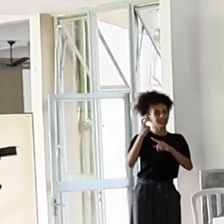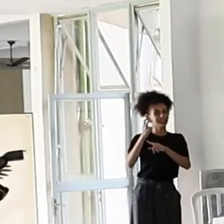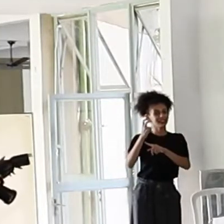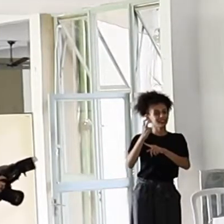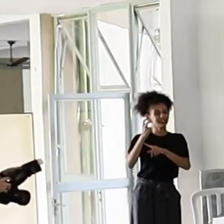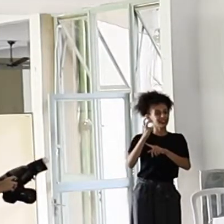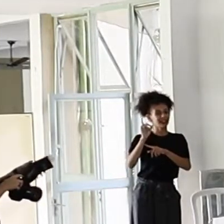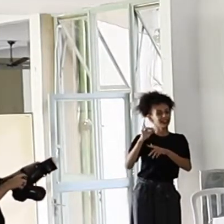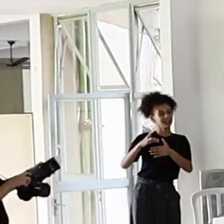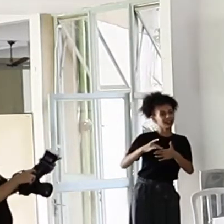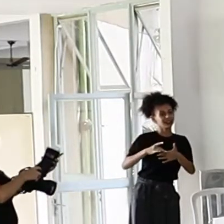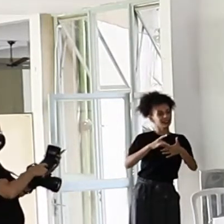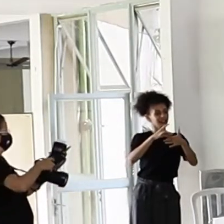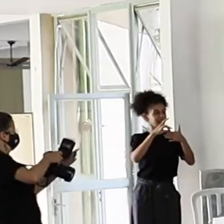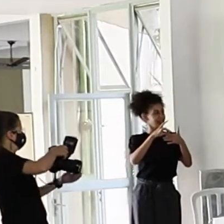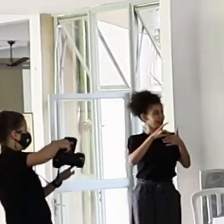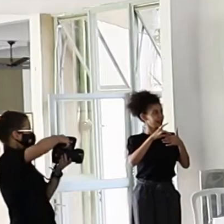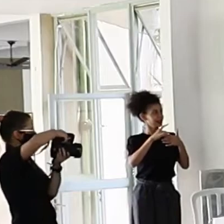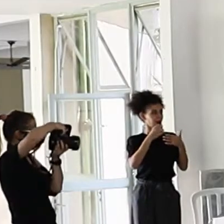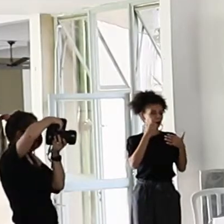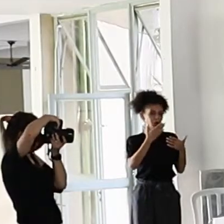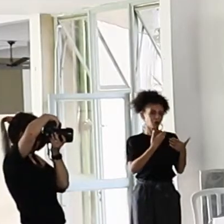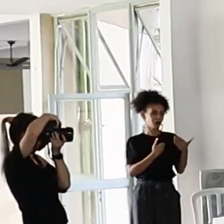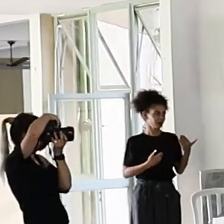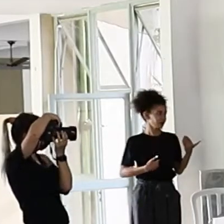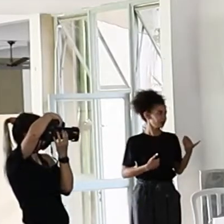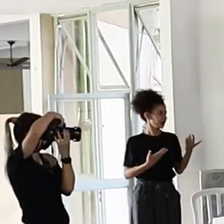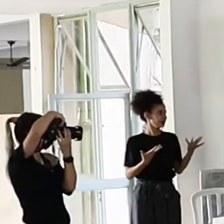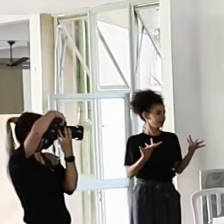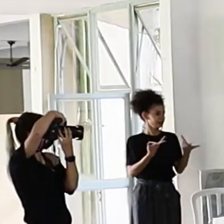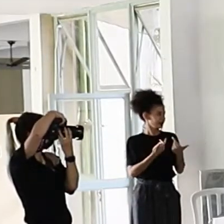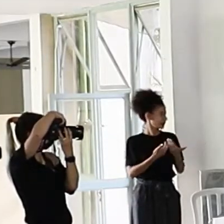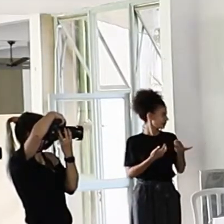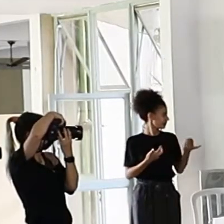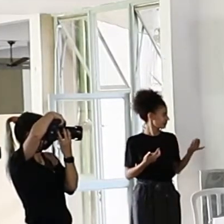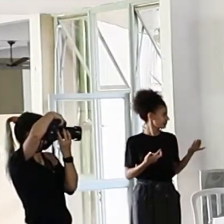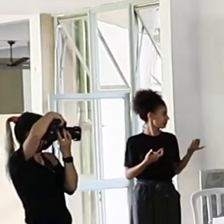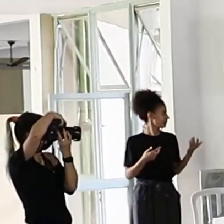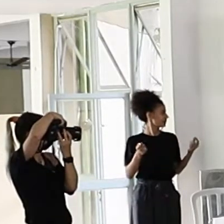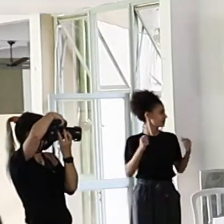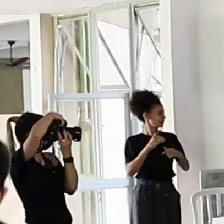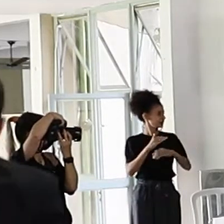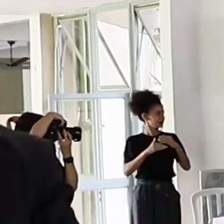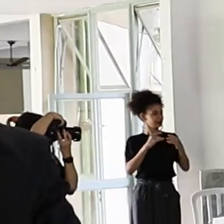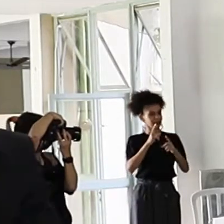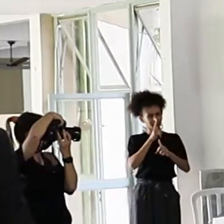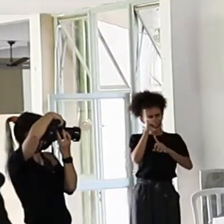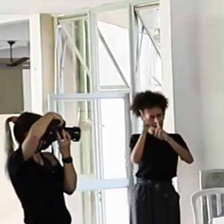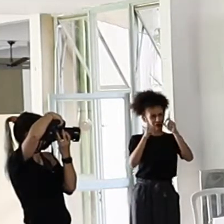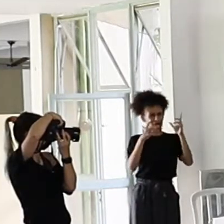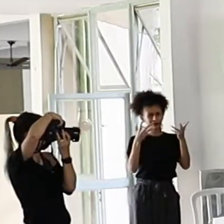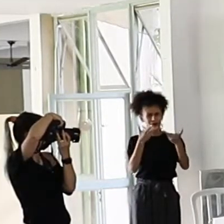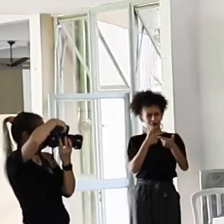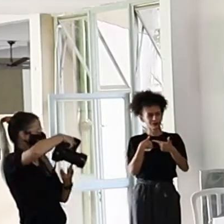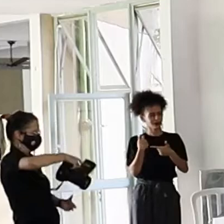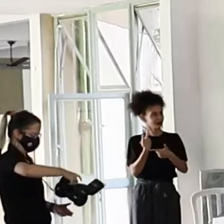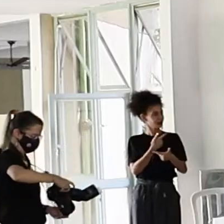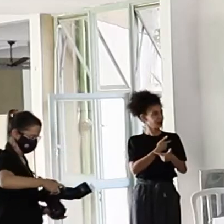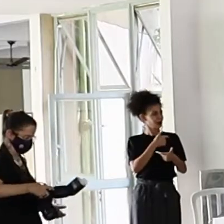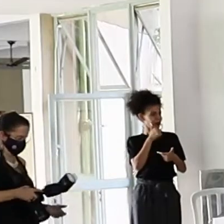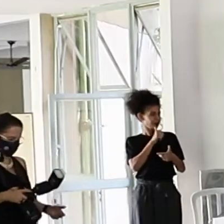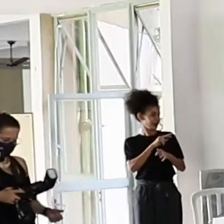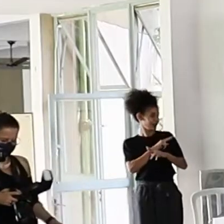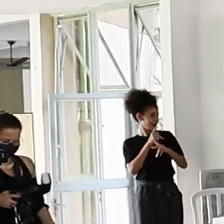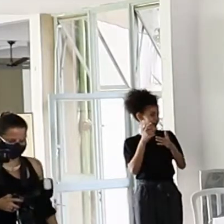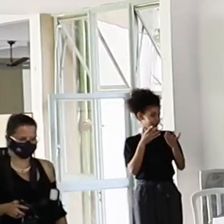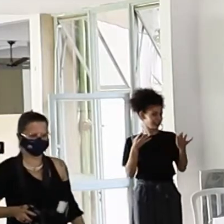e que é liderado por uma mulher não é à toa que é lindo desse jeito né eficiente criativa é nós pudermos ter um